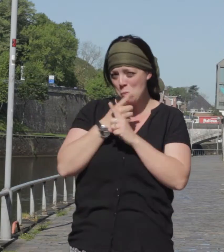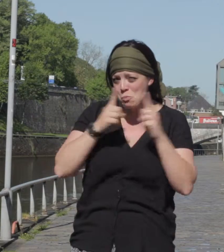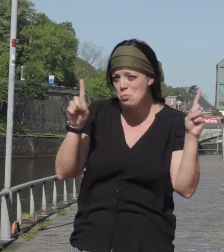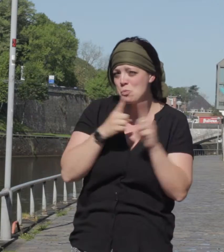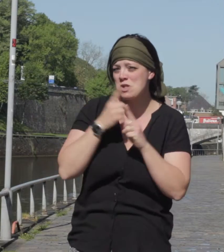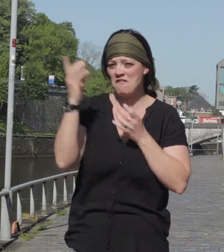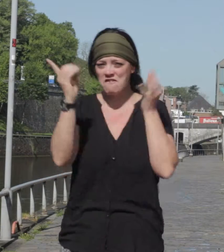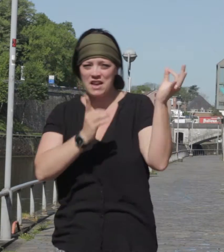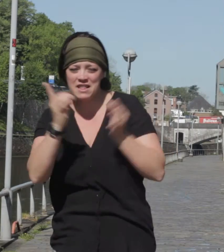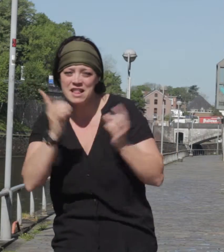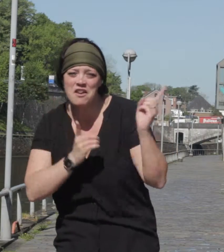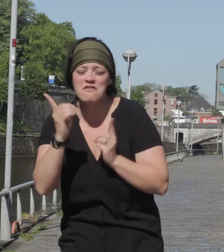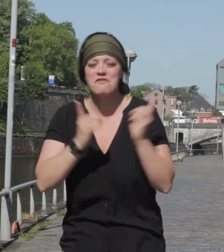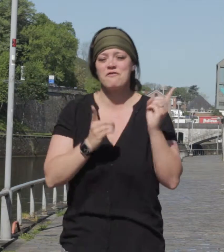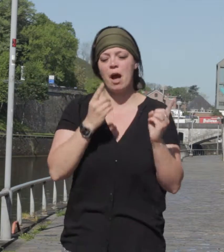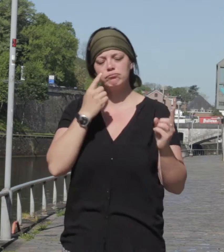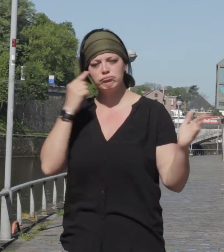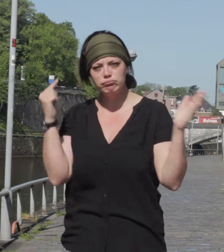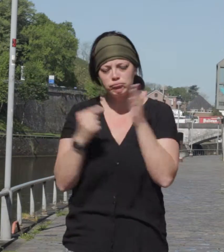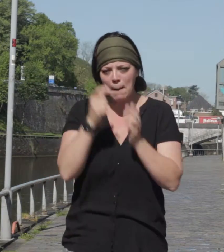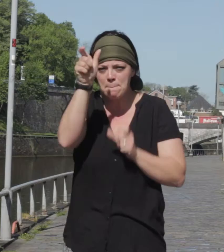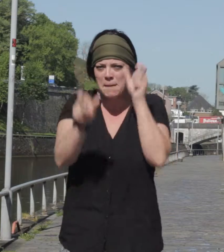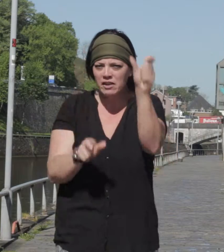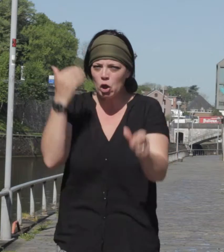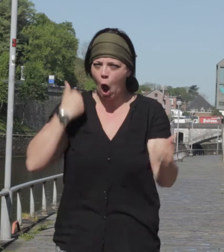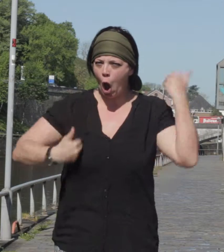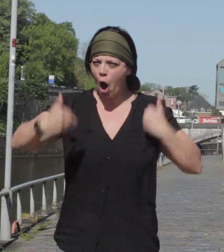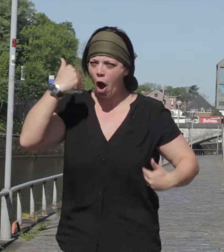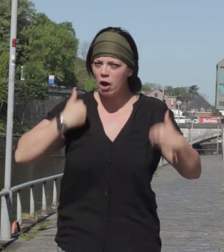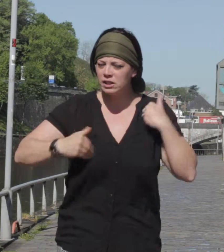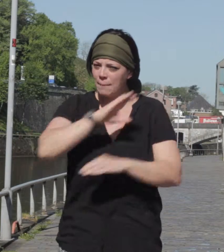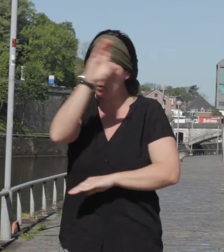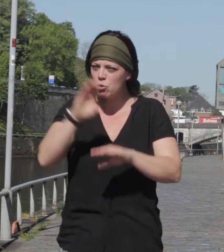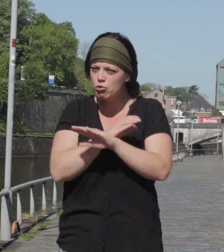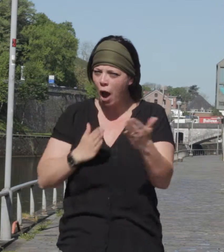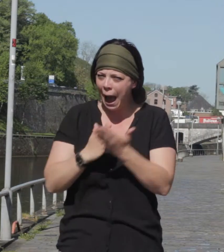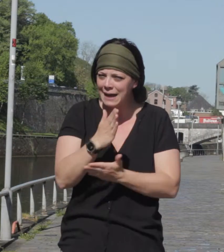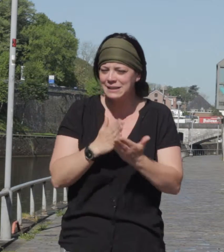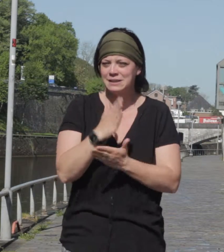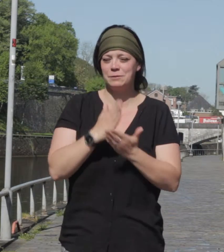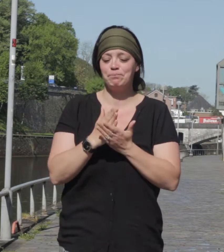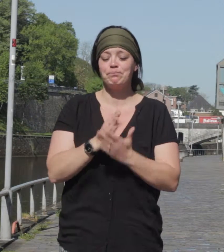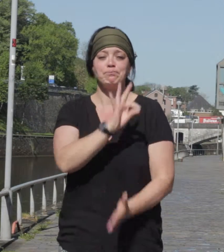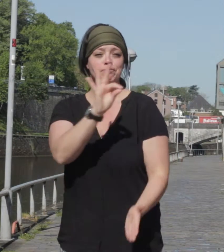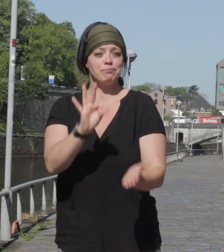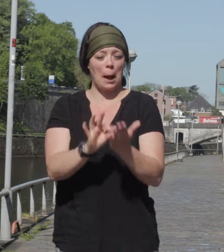entièrement dédié à l'accessibilité aux personnes en situation de handicap. Cette année, le festival se déroulera